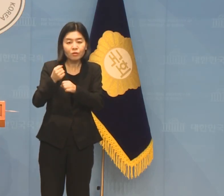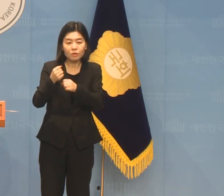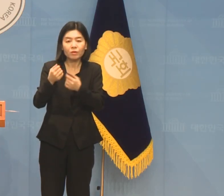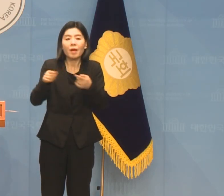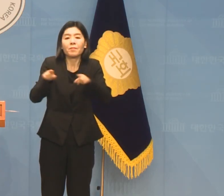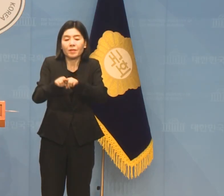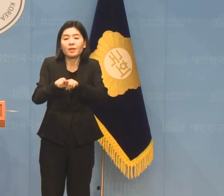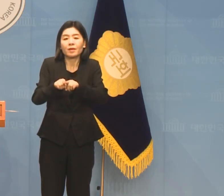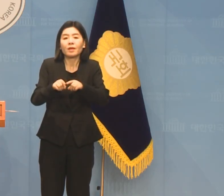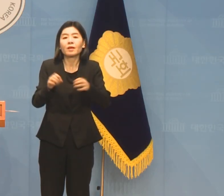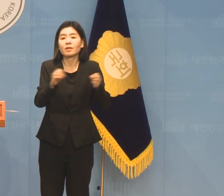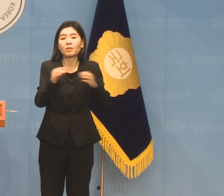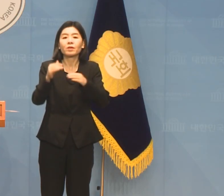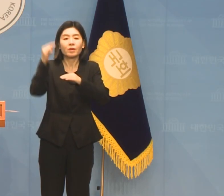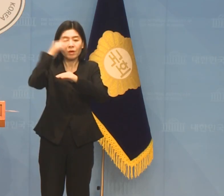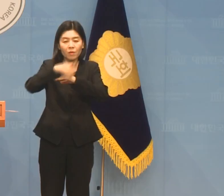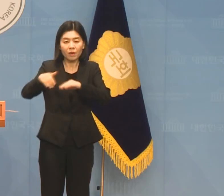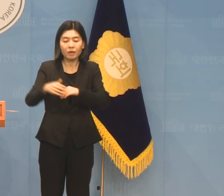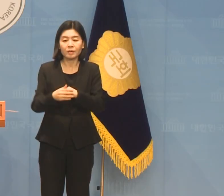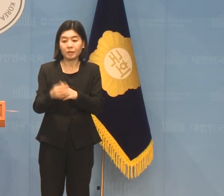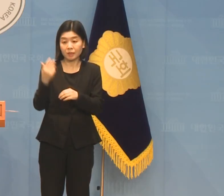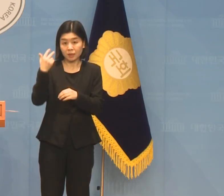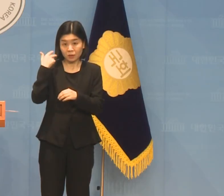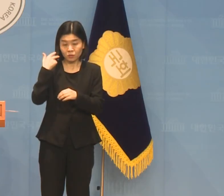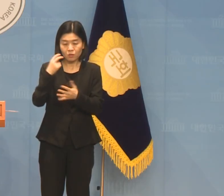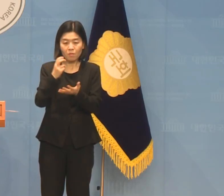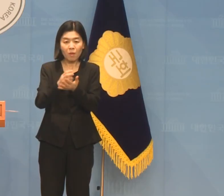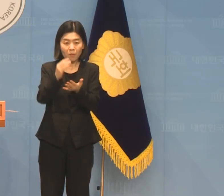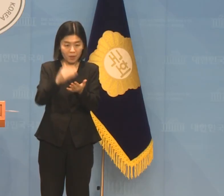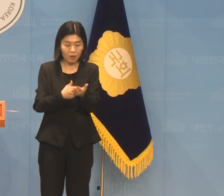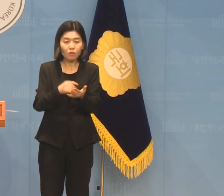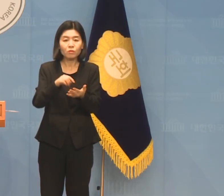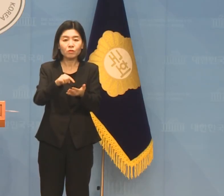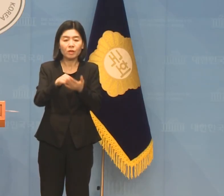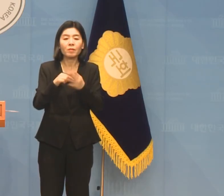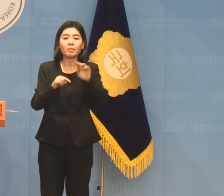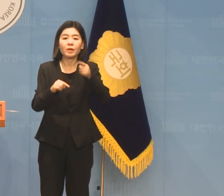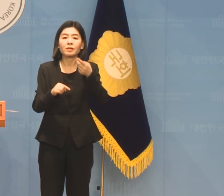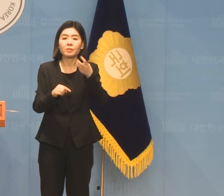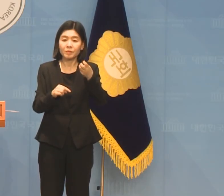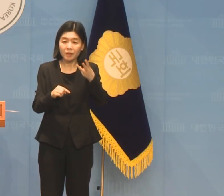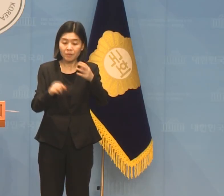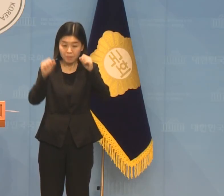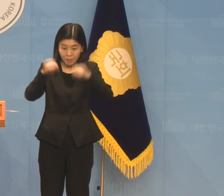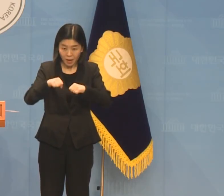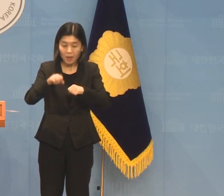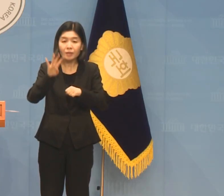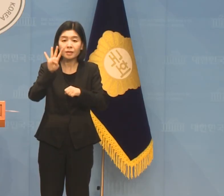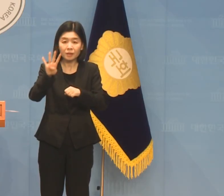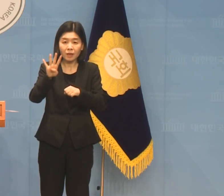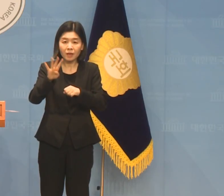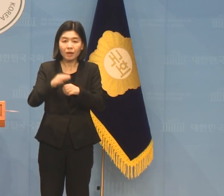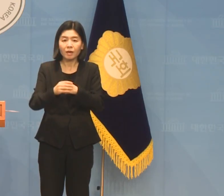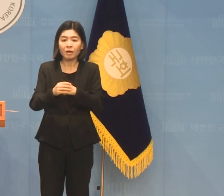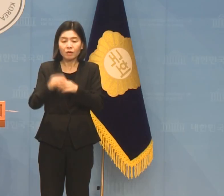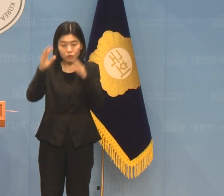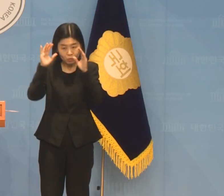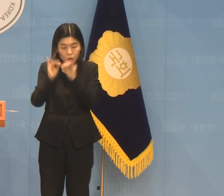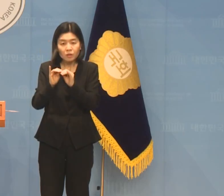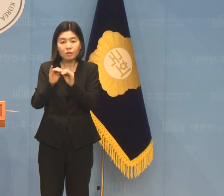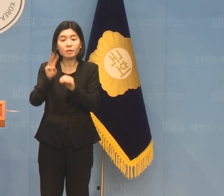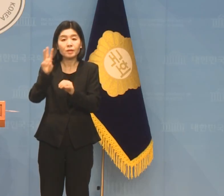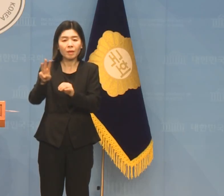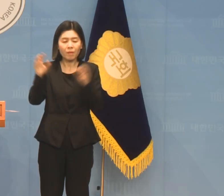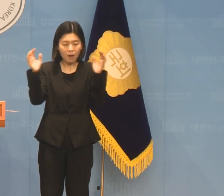접수 의안입니다. 지난주에는 법률안 183건, 결의안 4건, 중요동의 3건 등